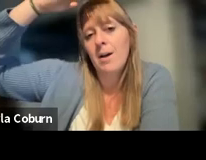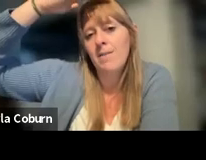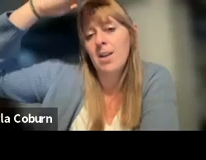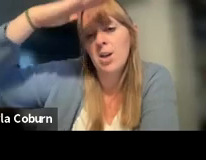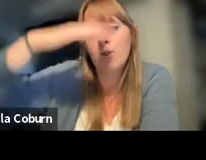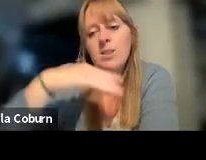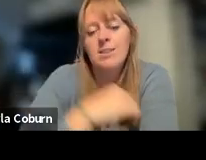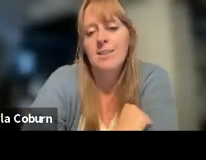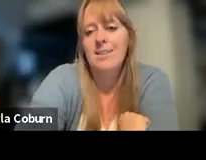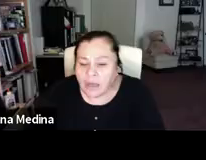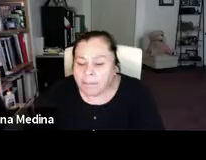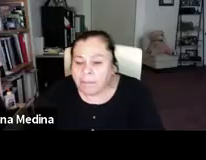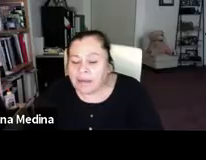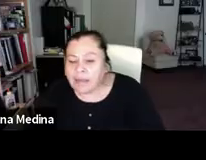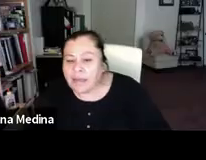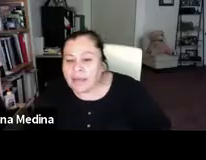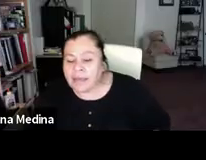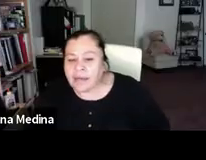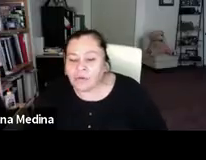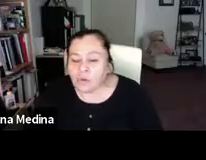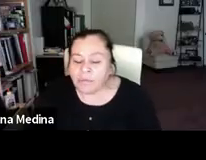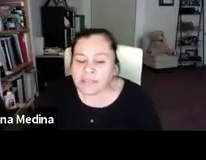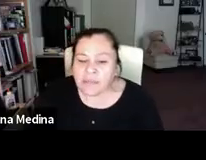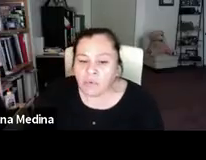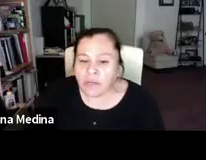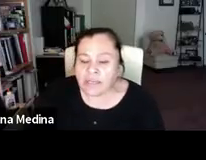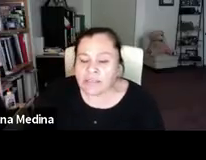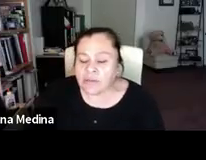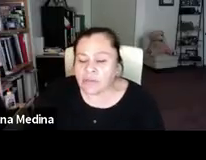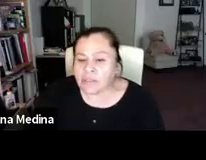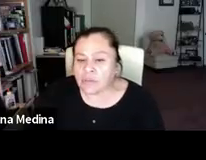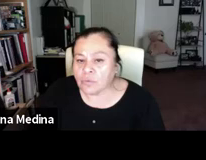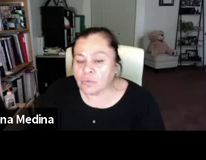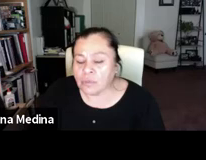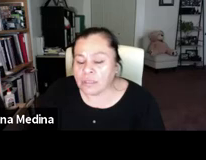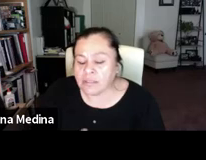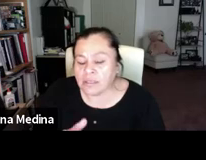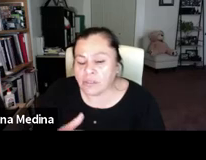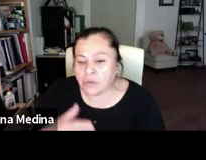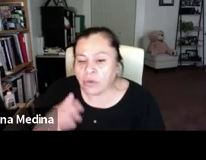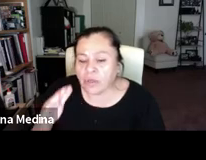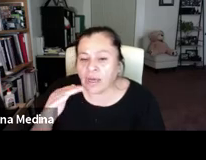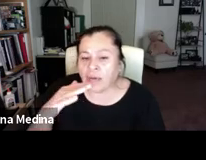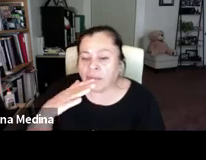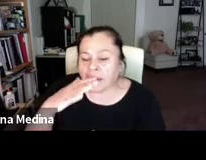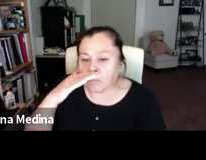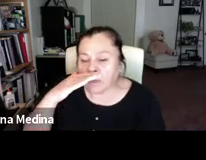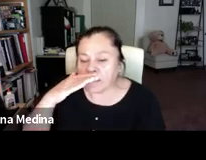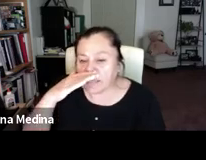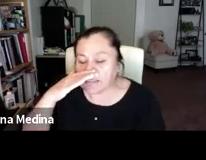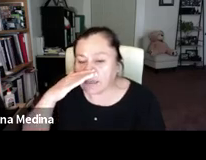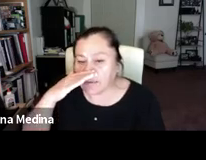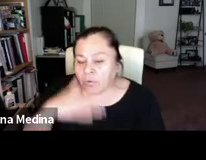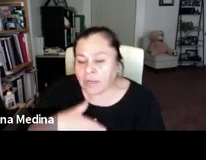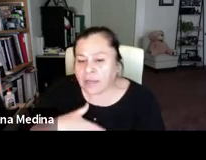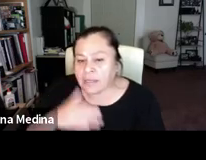are above the nose. Para los hombres y las mujeres, ellos tienen su destinación. Para las mujeres